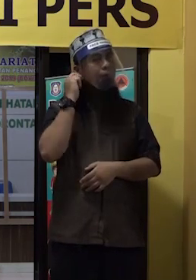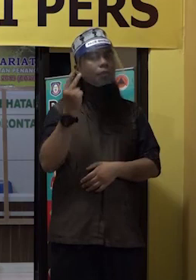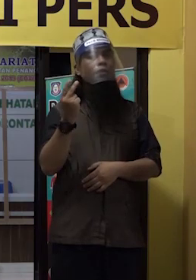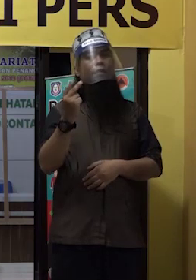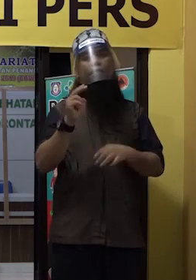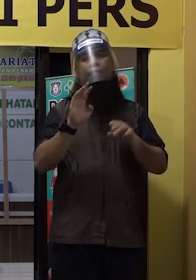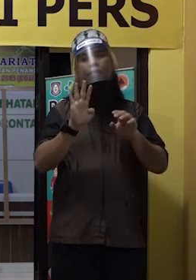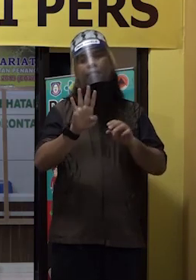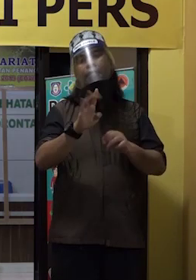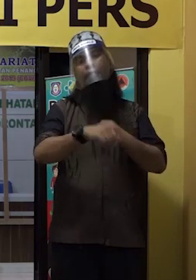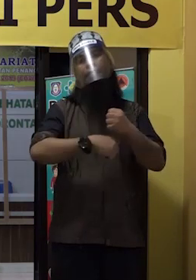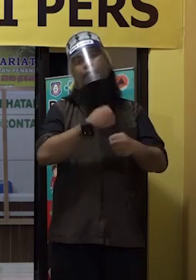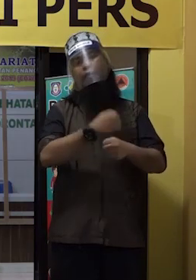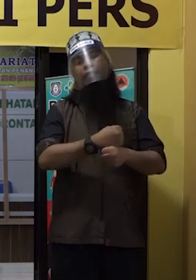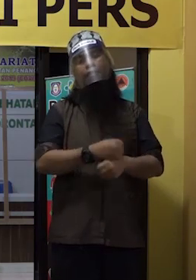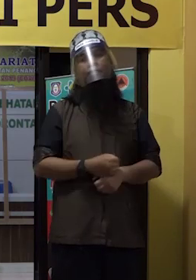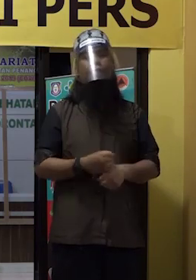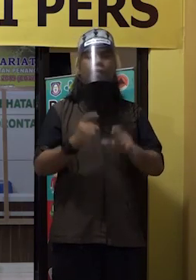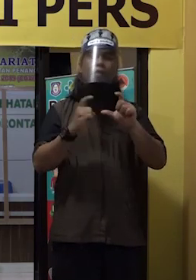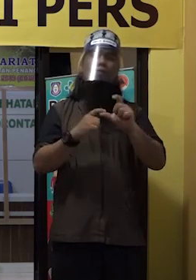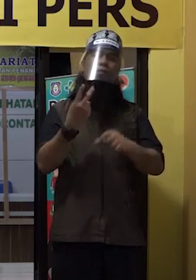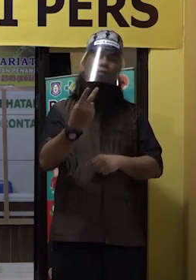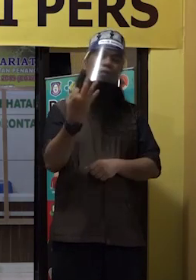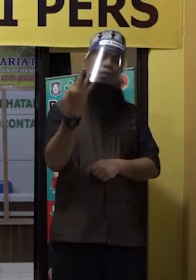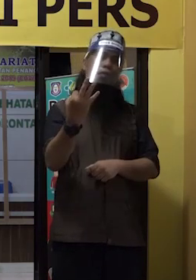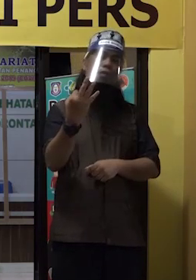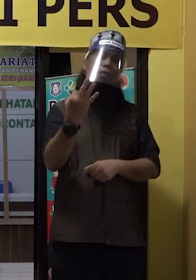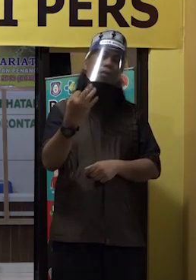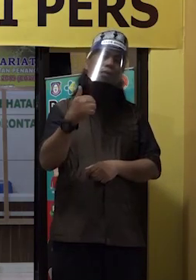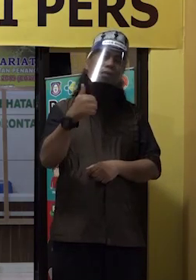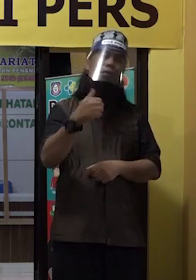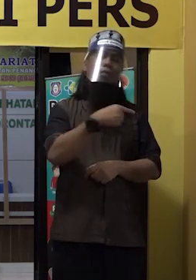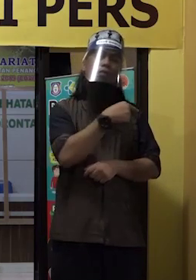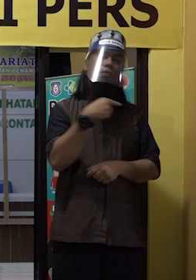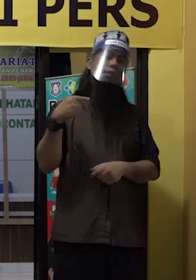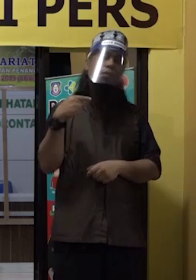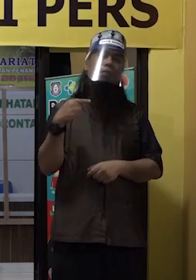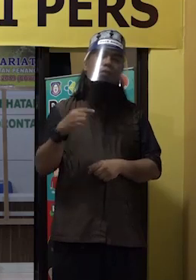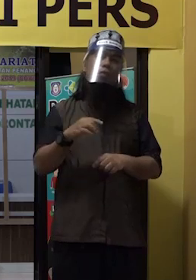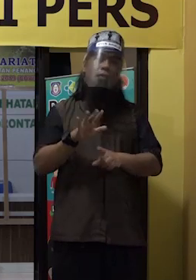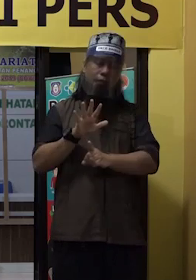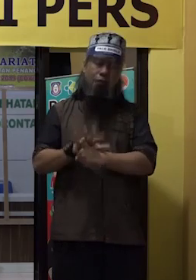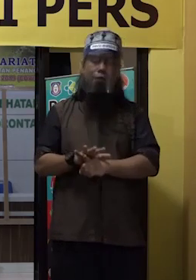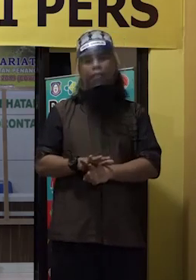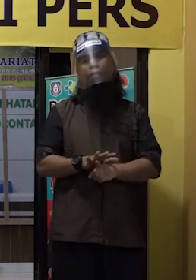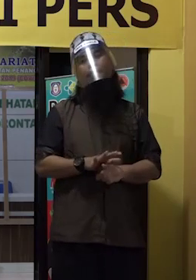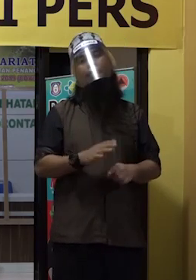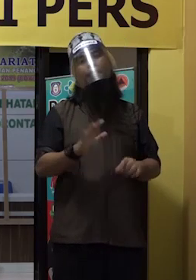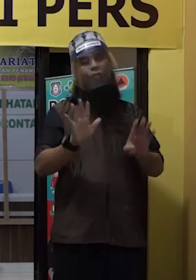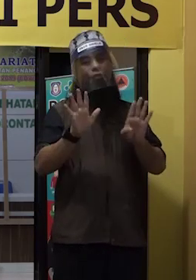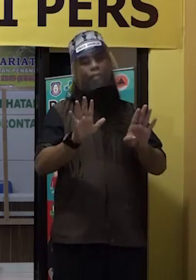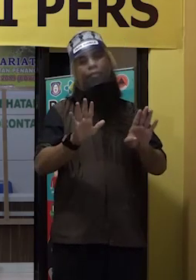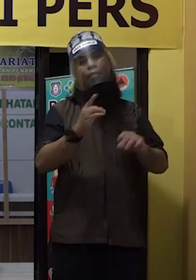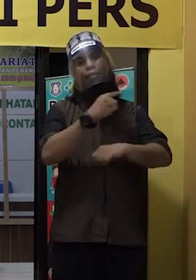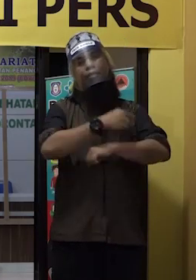24 tahun. Hasil swab yang kedua dan ketiga PCR-nya negatif, dirawat selama 9 hari.